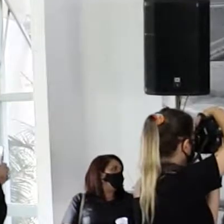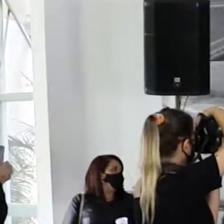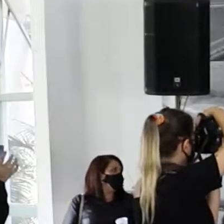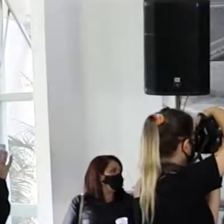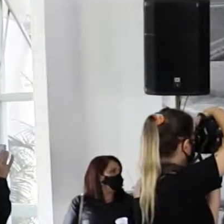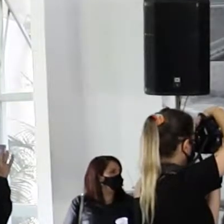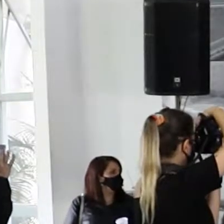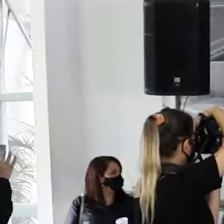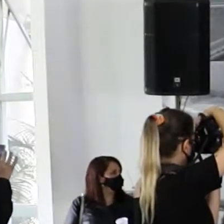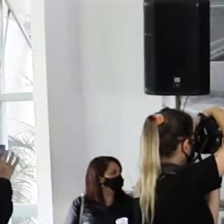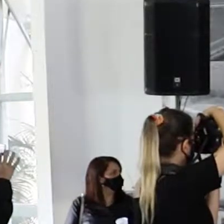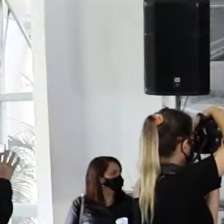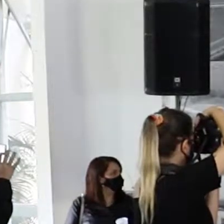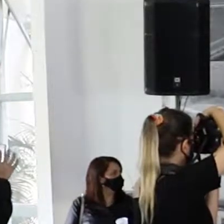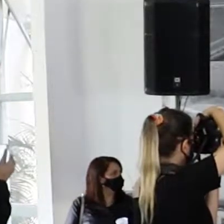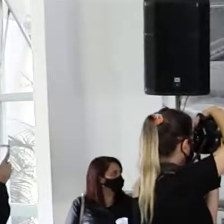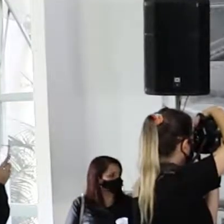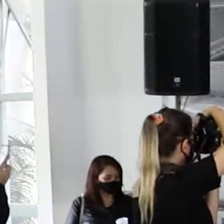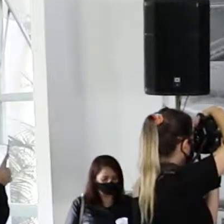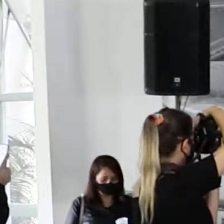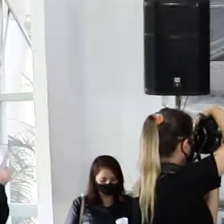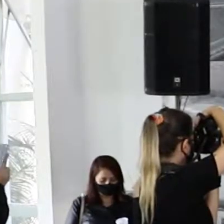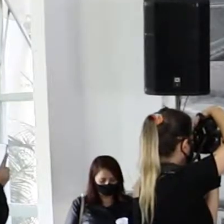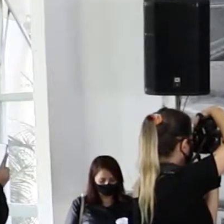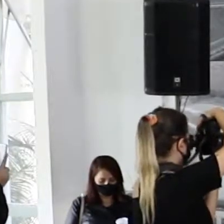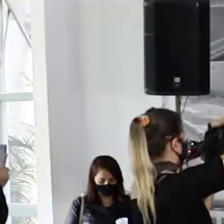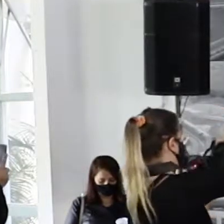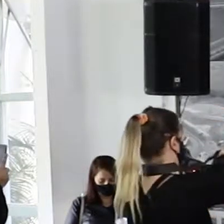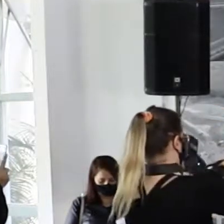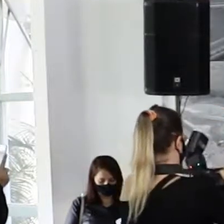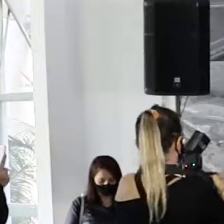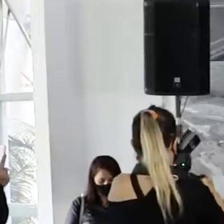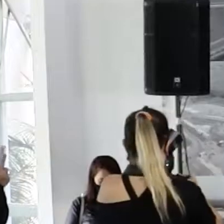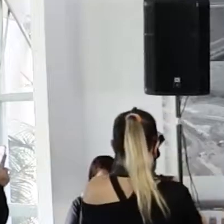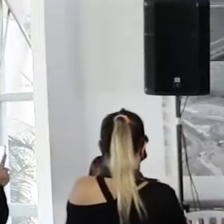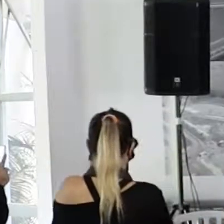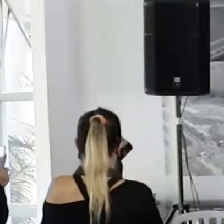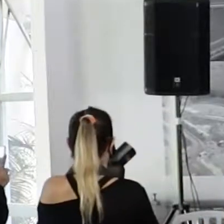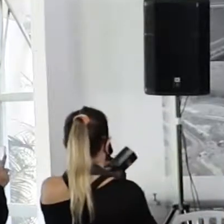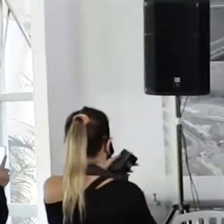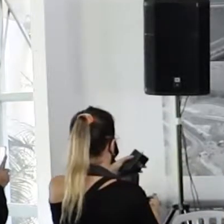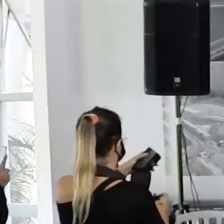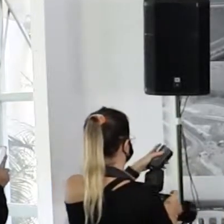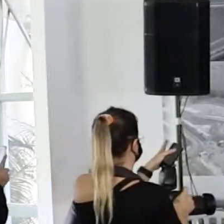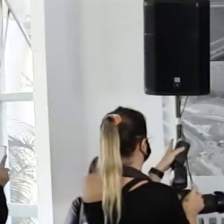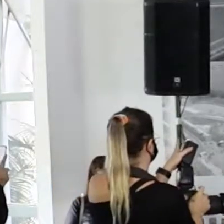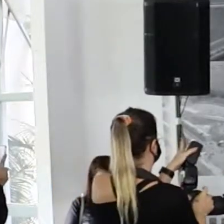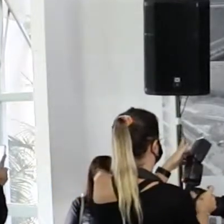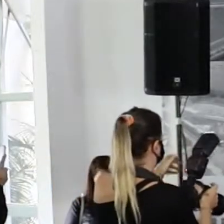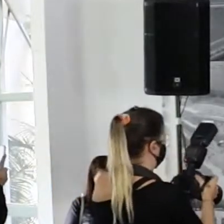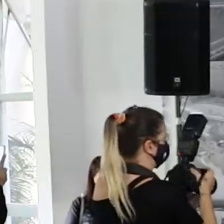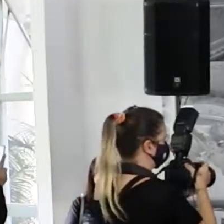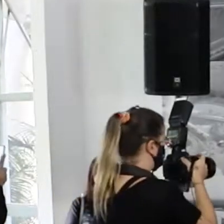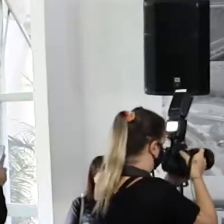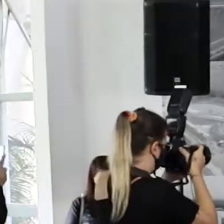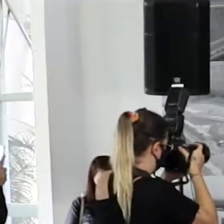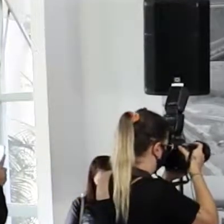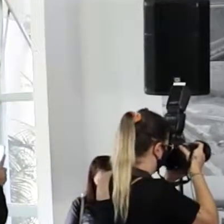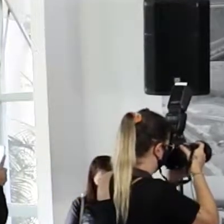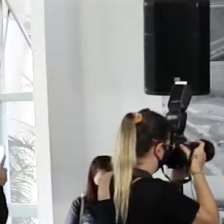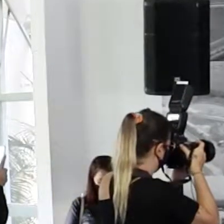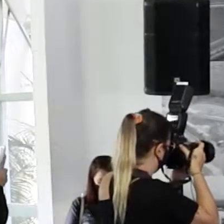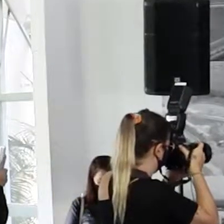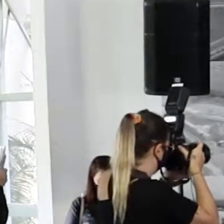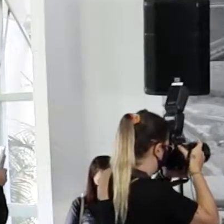tem que estar lá dez e pouquinho no máximo né pronto tá presente uma coisa melhor coisa do mundo né mas olha É